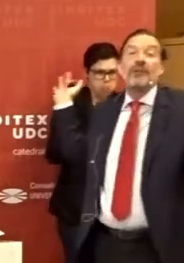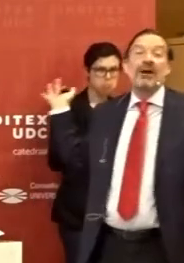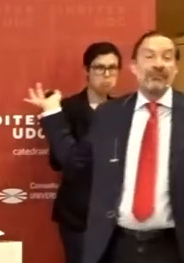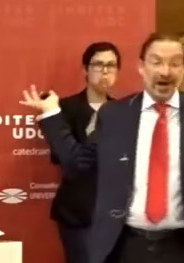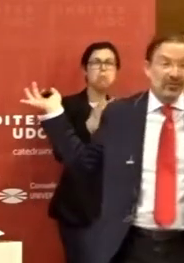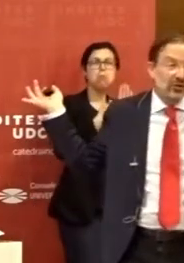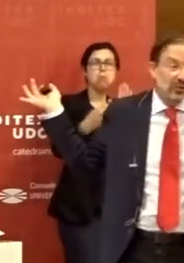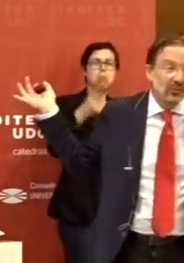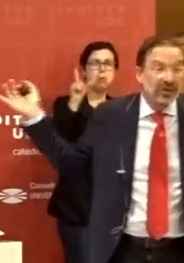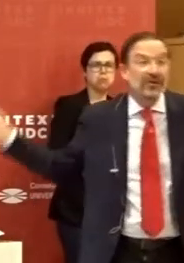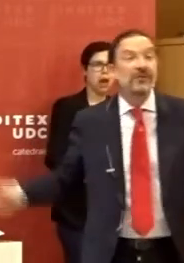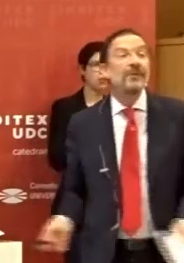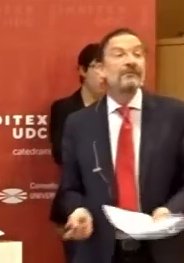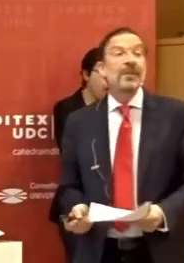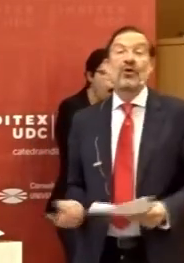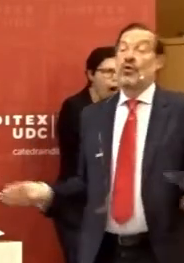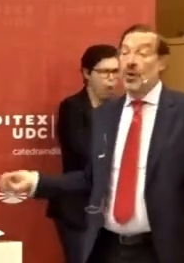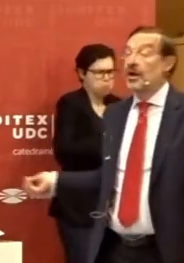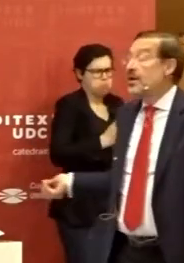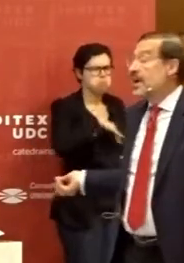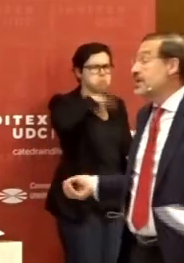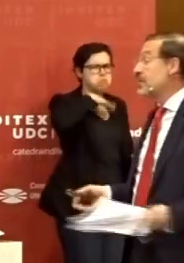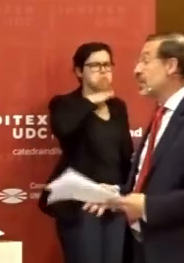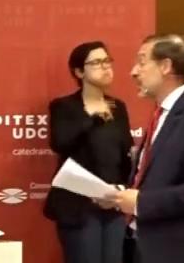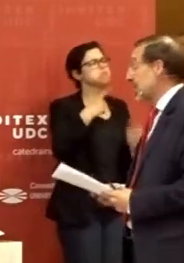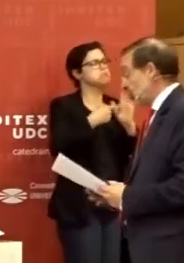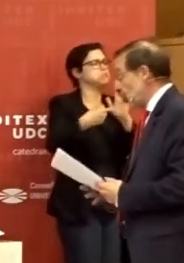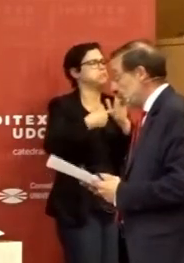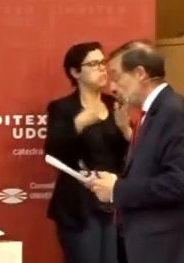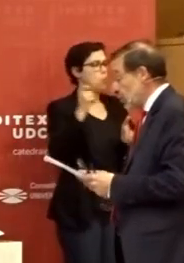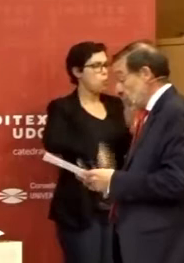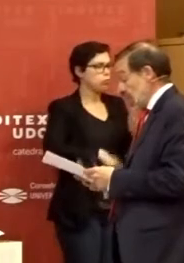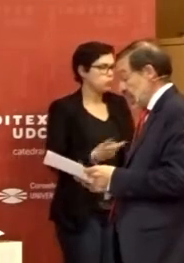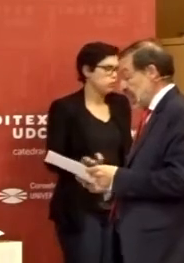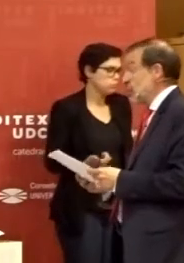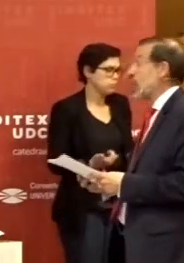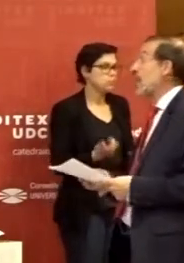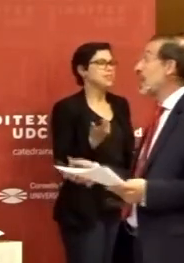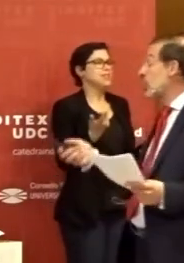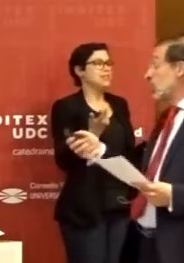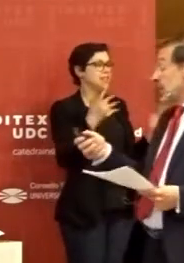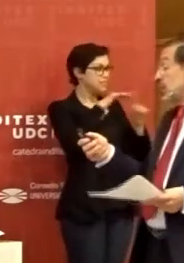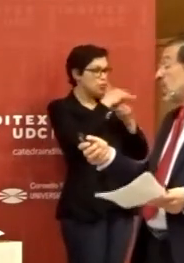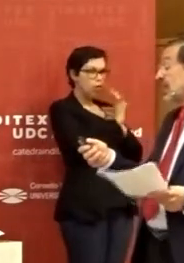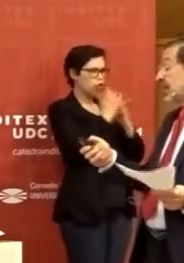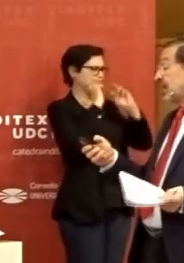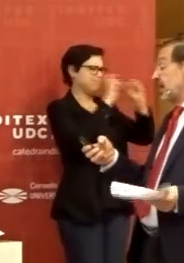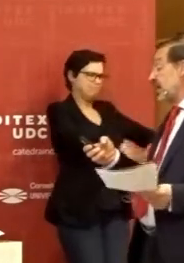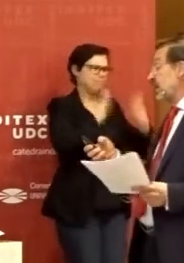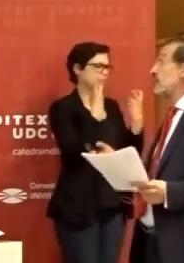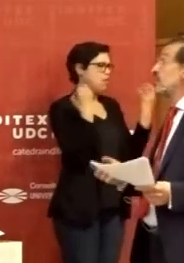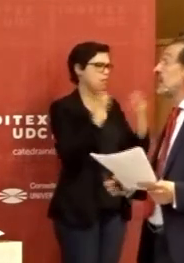la multa es más barato que cumplir, ¿no? Con lo cual es evidente que todo esto tenemos que cambiarlo. Igual